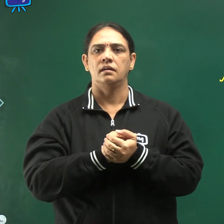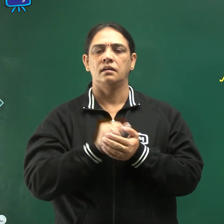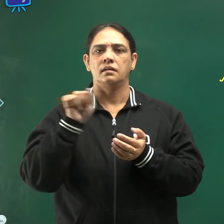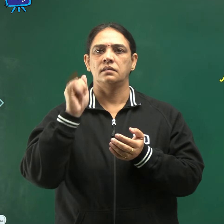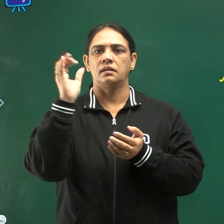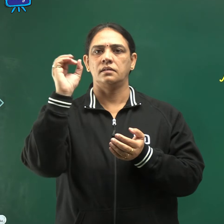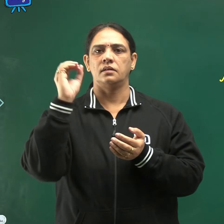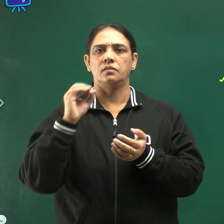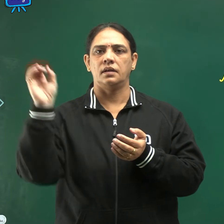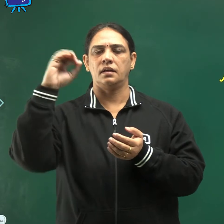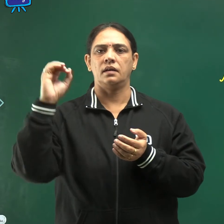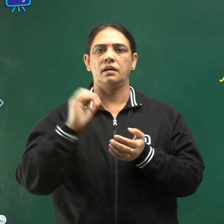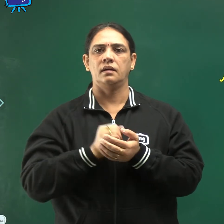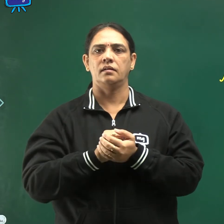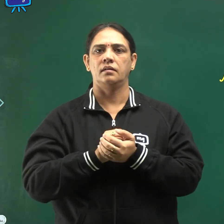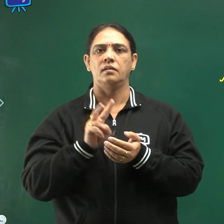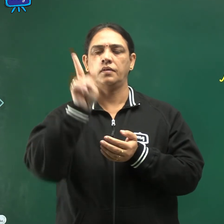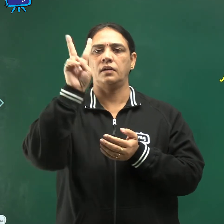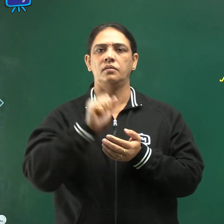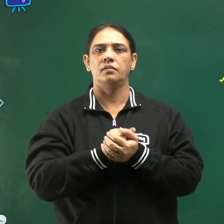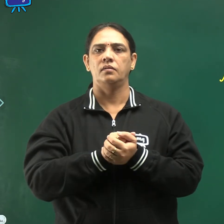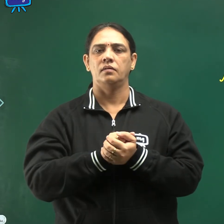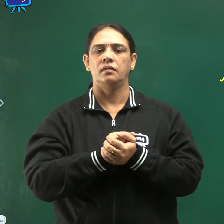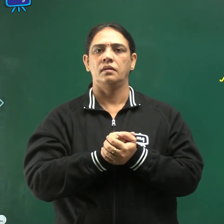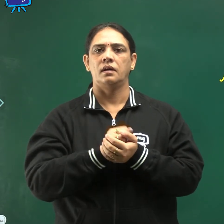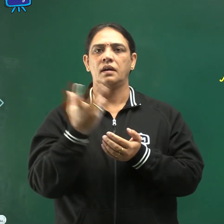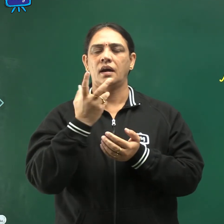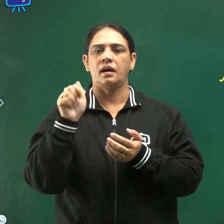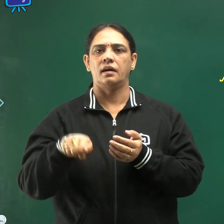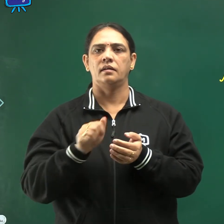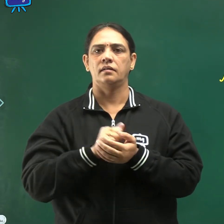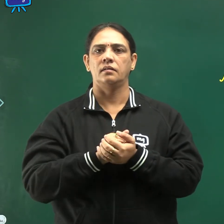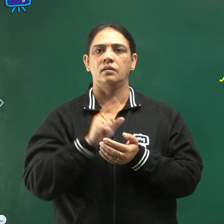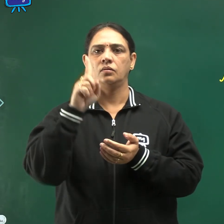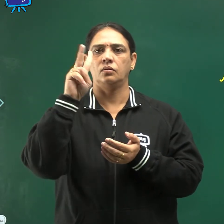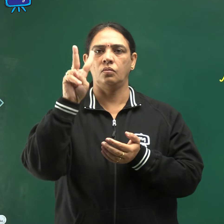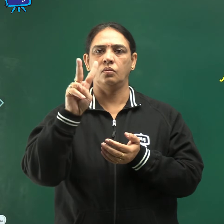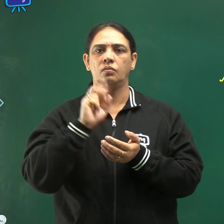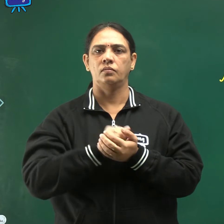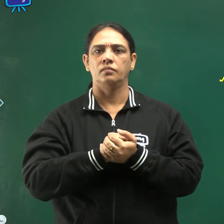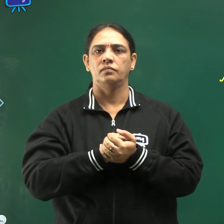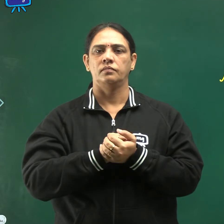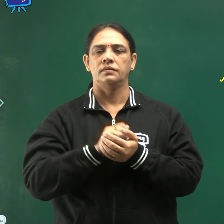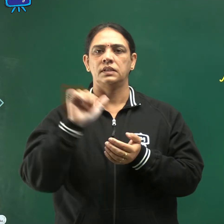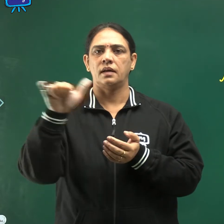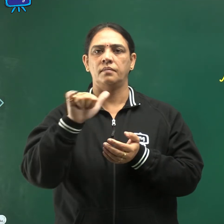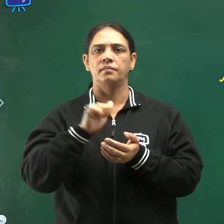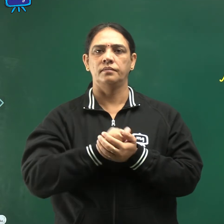60 डिग्री की वैल्यू कितनी है 2। ऐसे